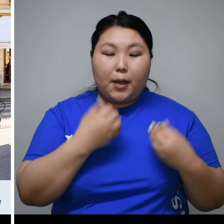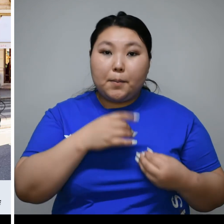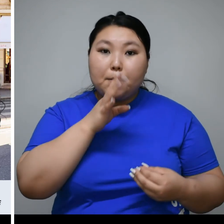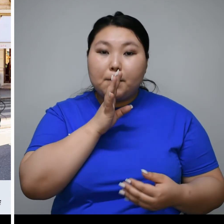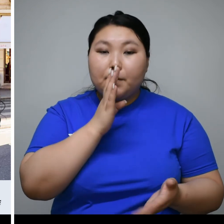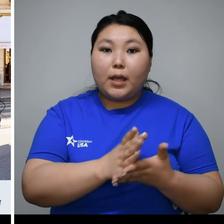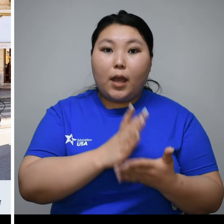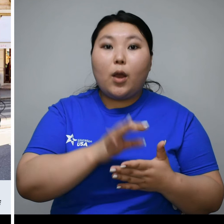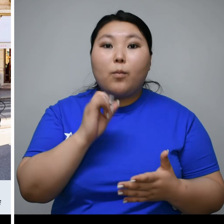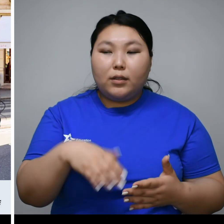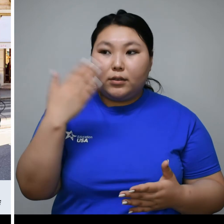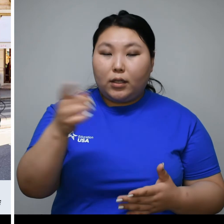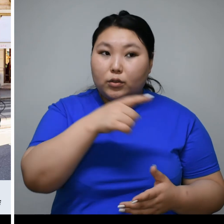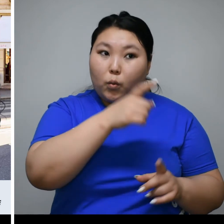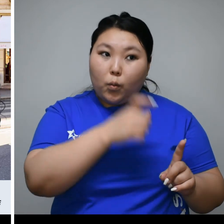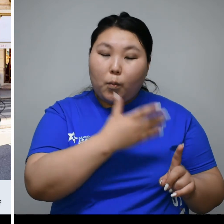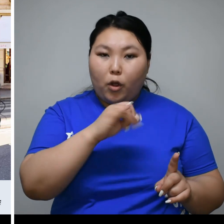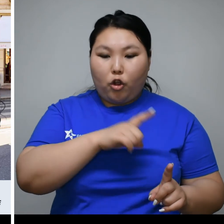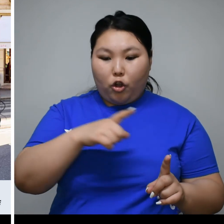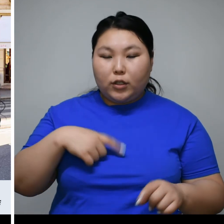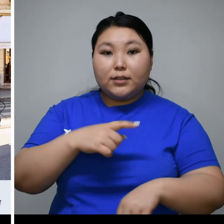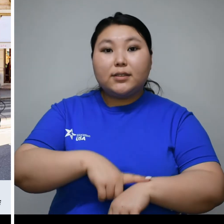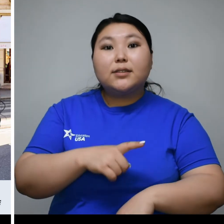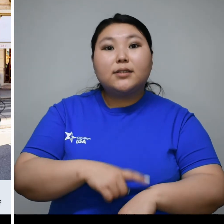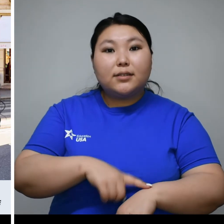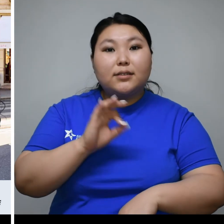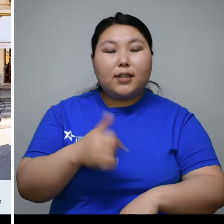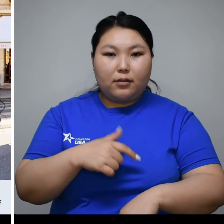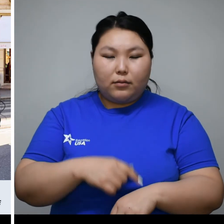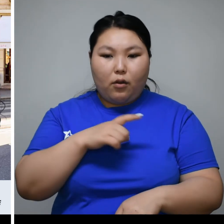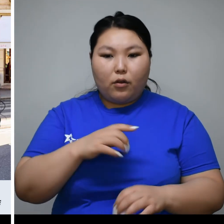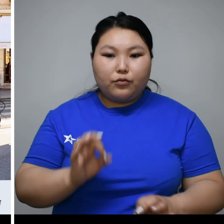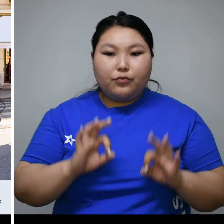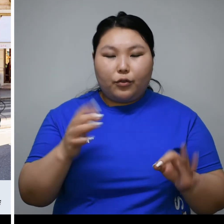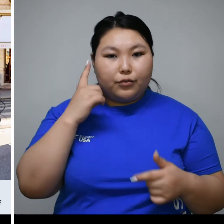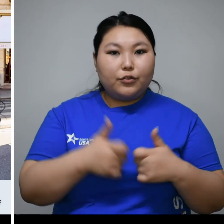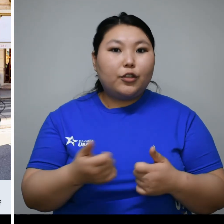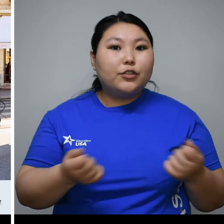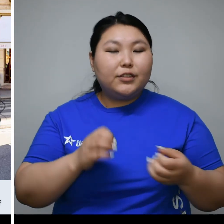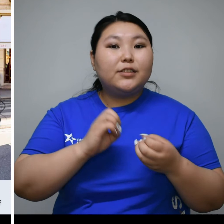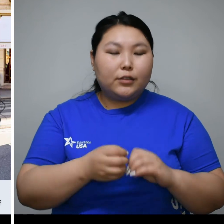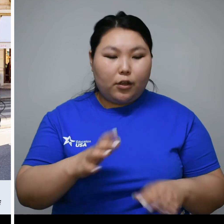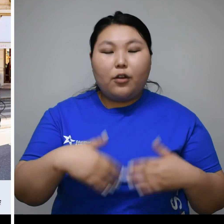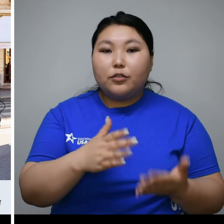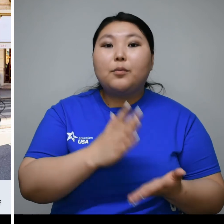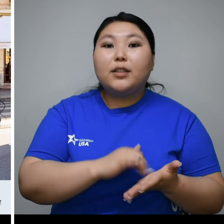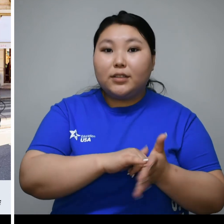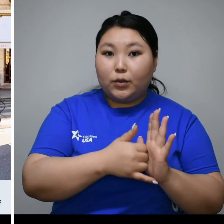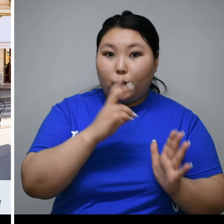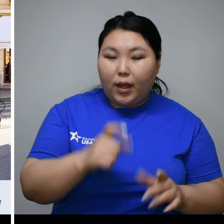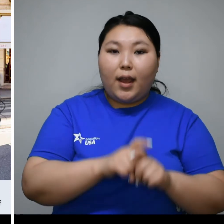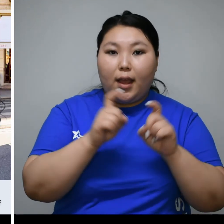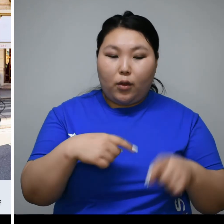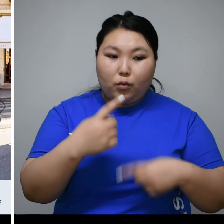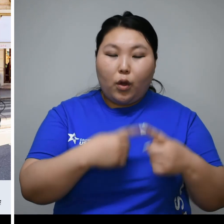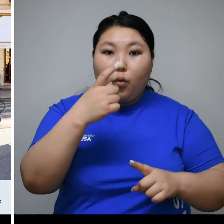мэдээлэл авах гэж байгаа бол та тэр хүний ч бай өөрийнхөө ч бай цагийг ерөнхийдөө waste хийж юм, ерөнхийдөө үржин гэсэн үг.